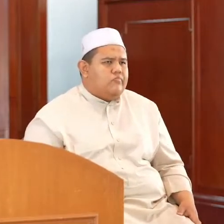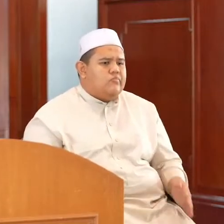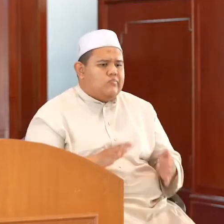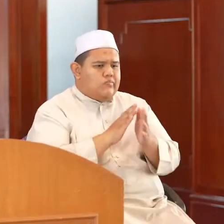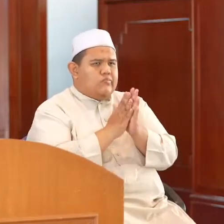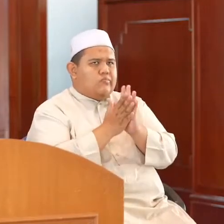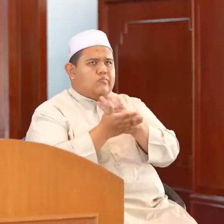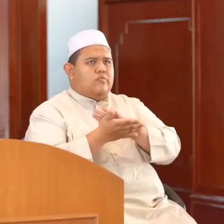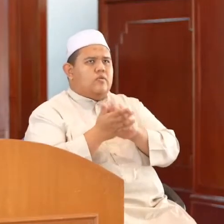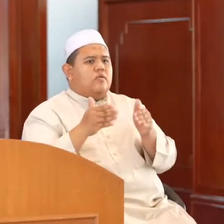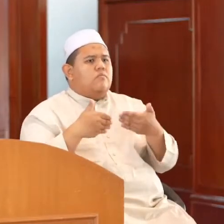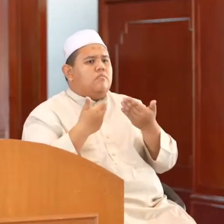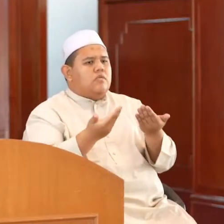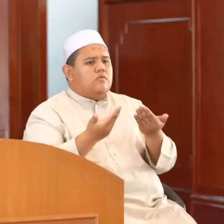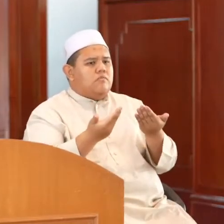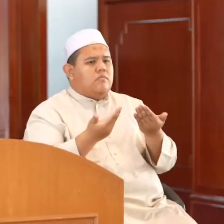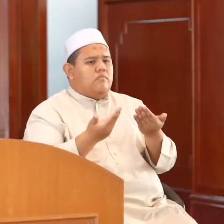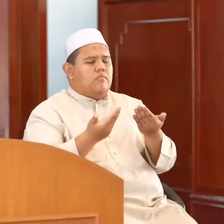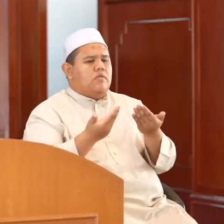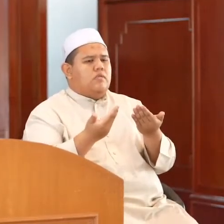Jadi macam mana hukumnya?